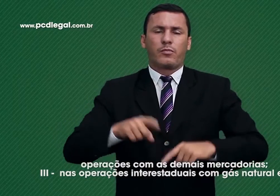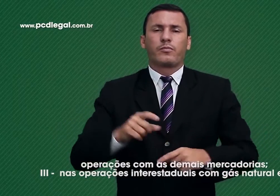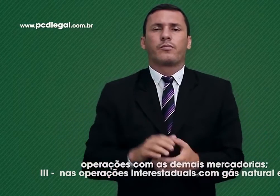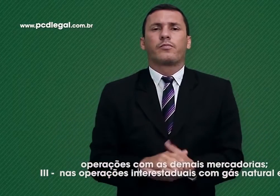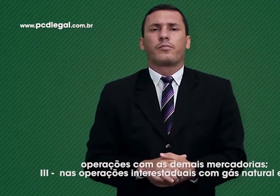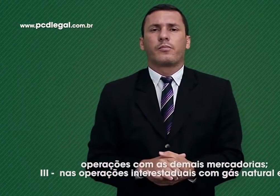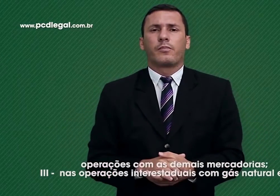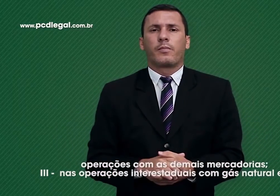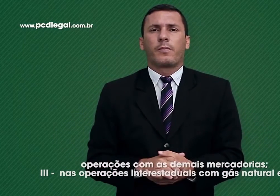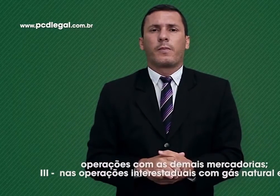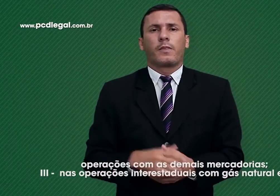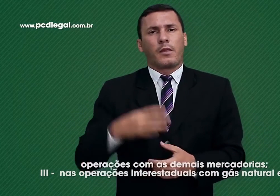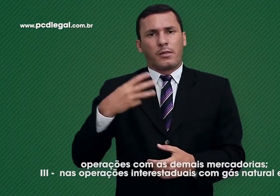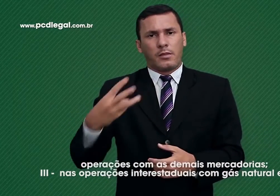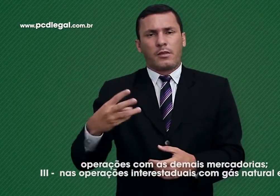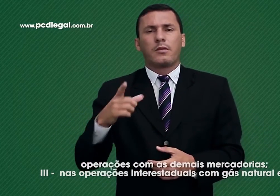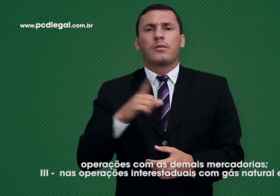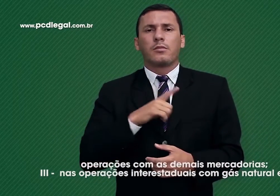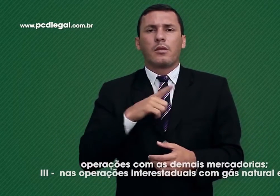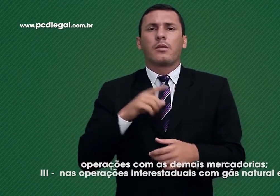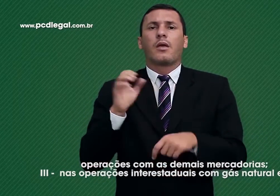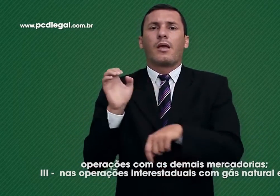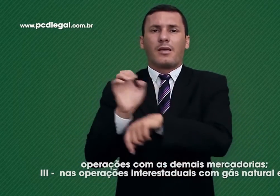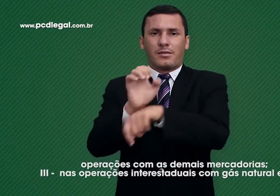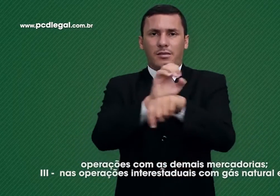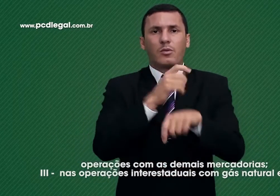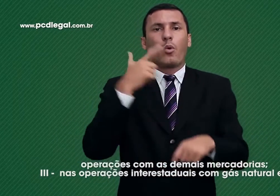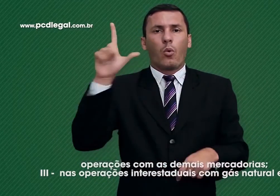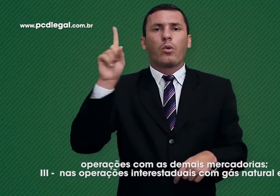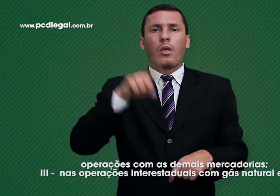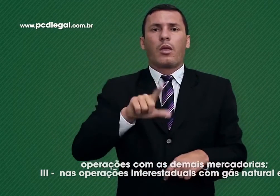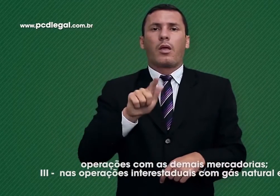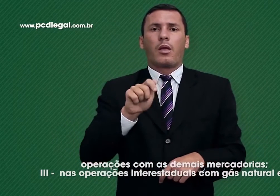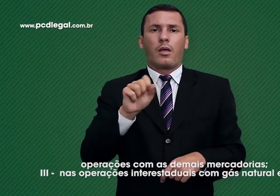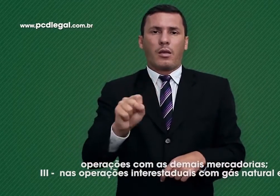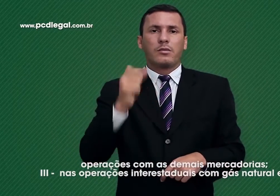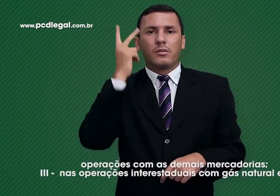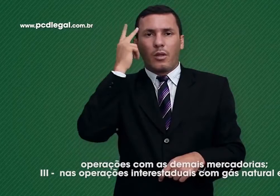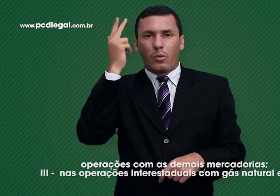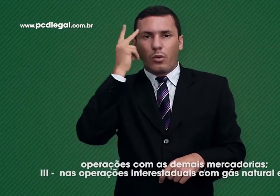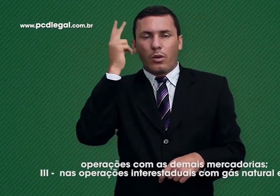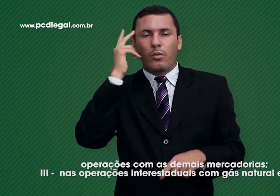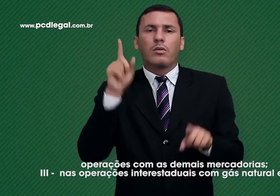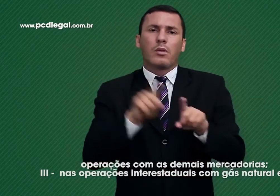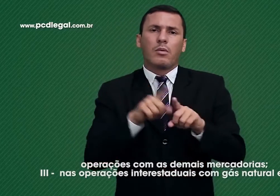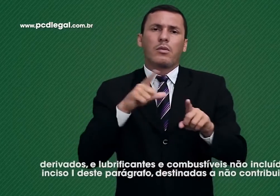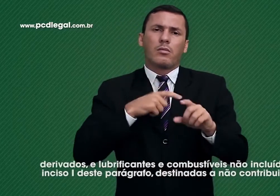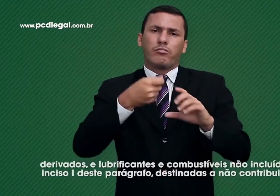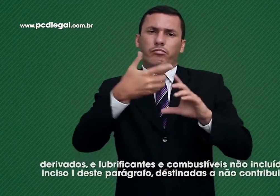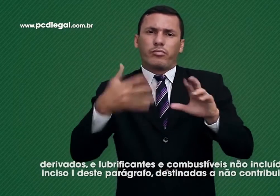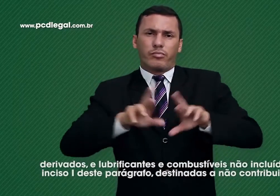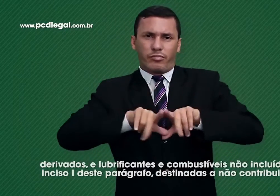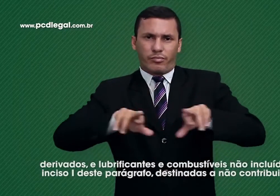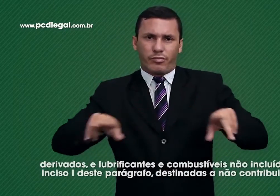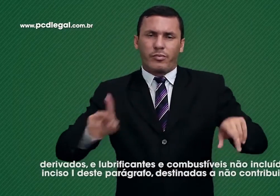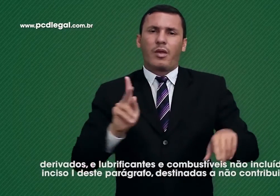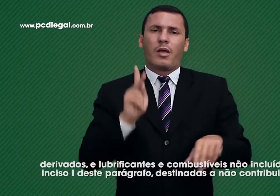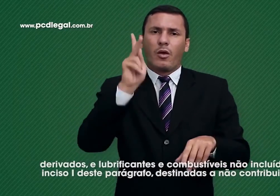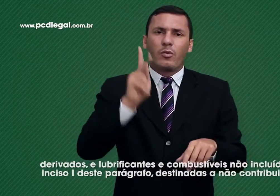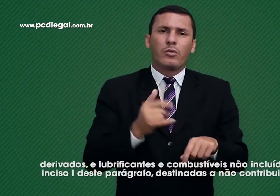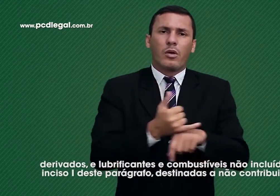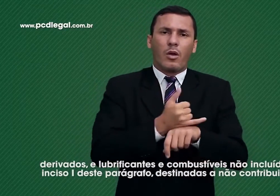as demais mercadorias. 3. Nas operações interestaduais com gás natural e seus derivados